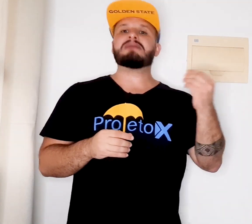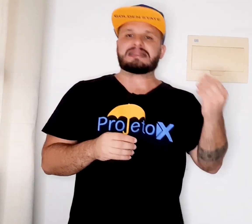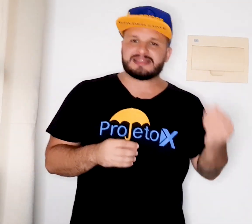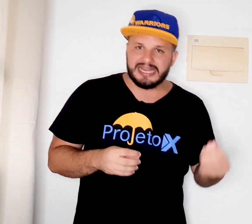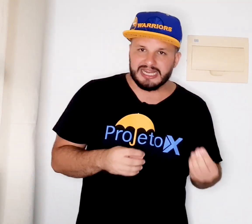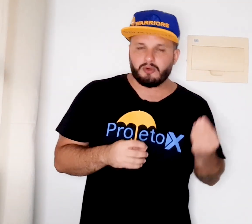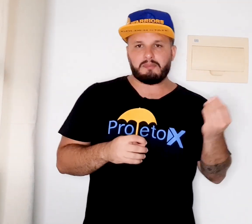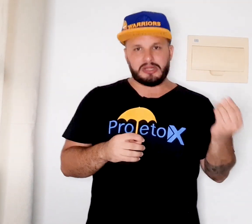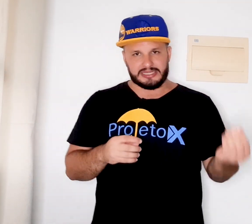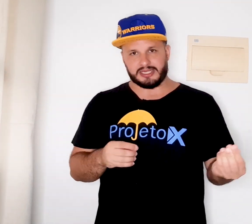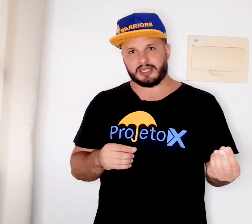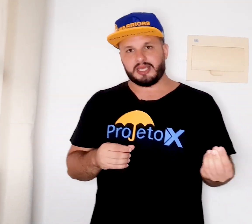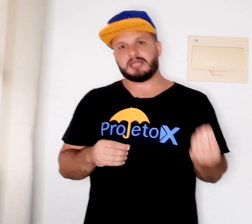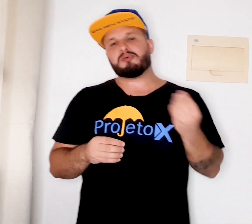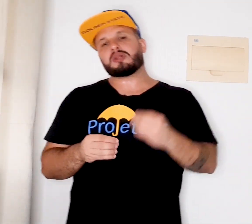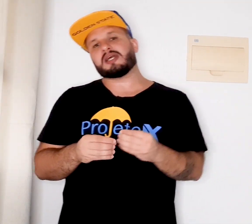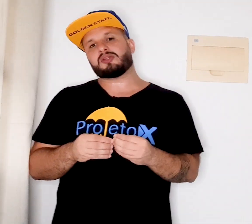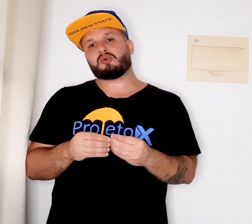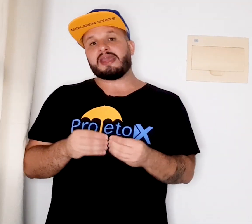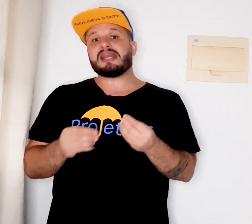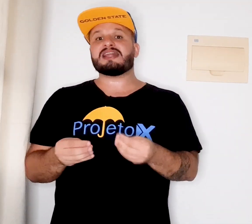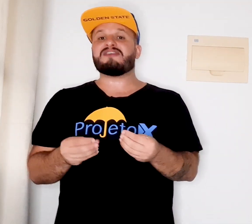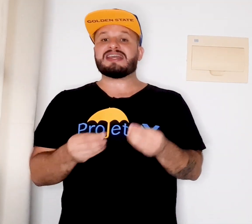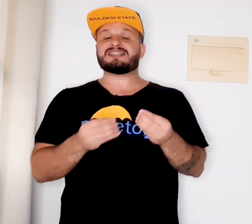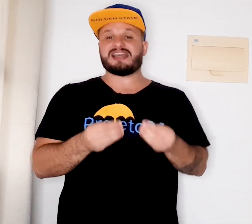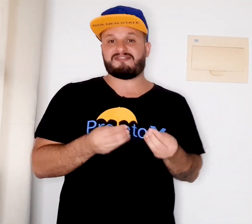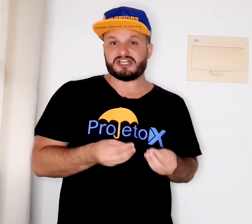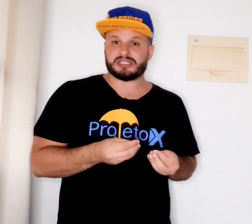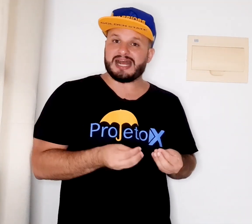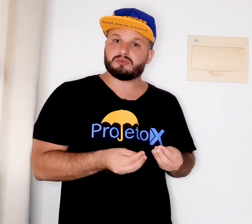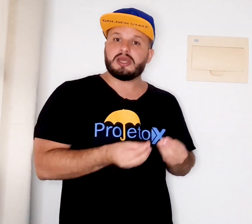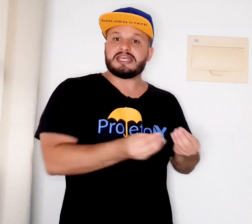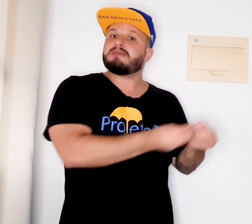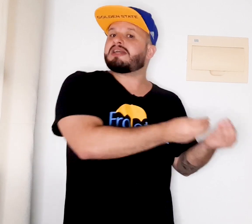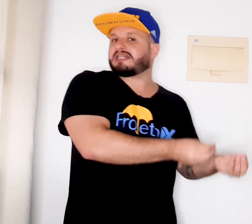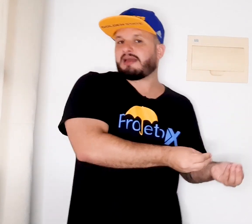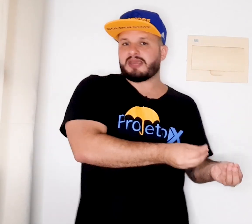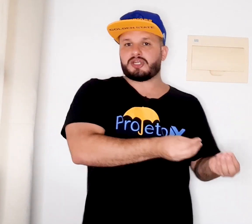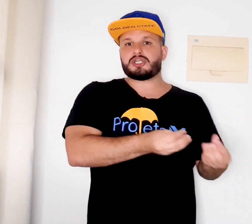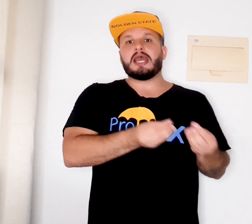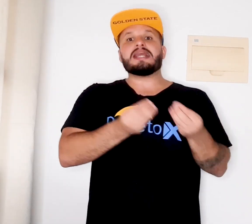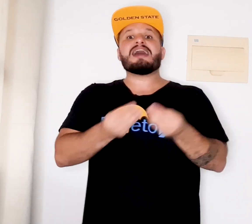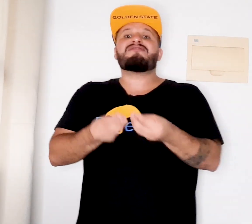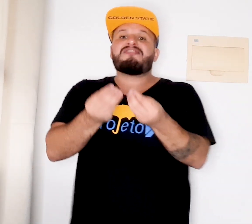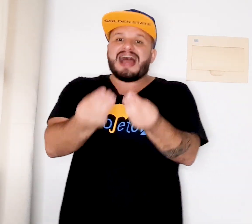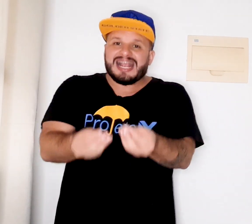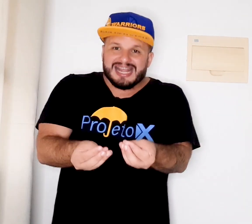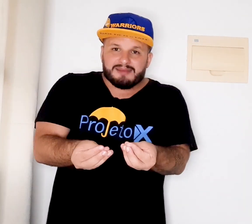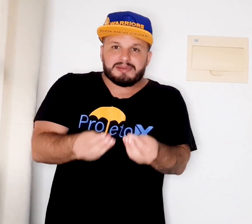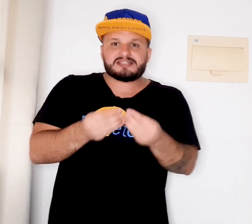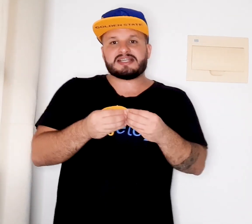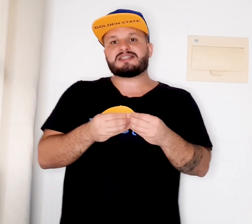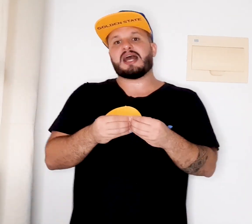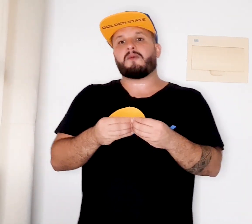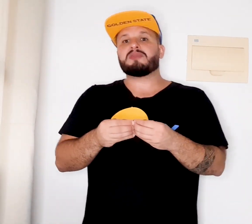mantenha no poder. E, portanto, ele deveria ser afastado imediatamente, E a vaga presidencial,